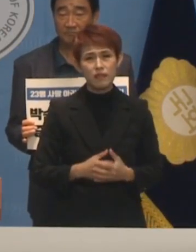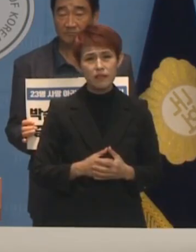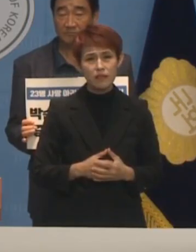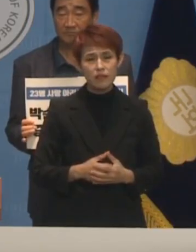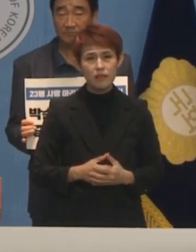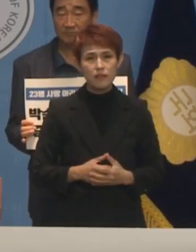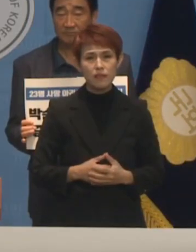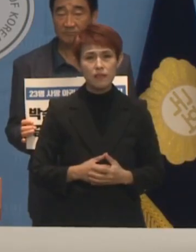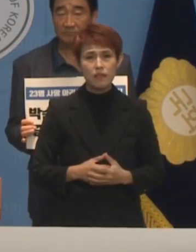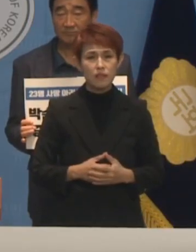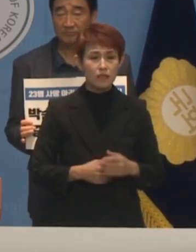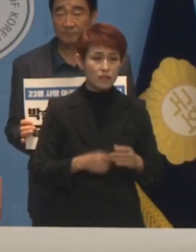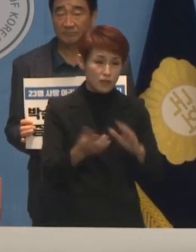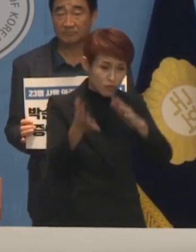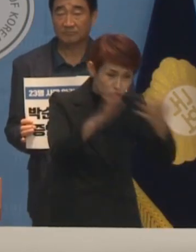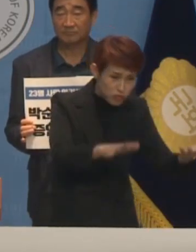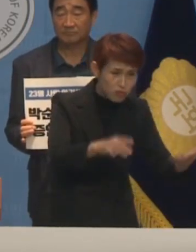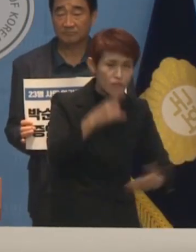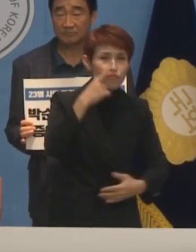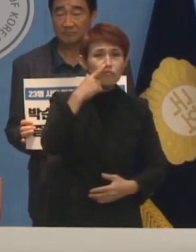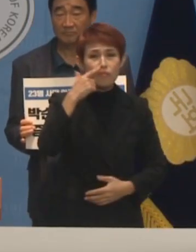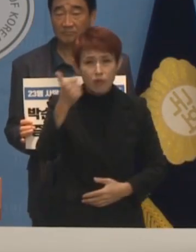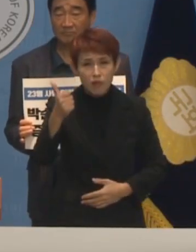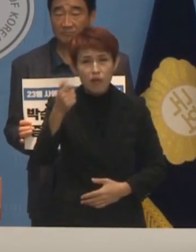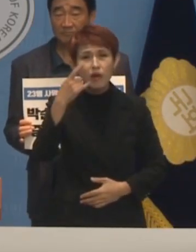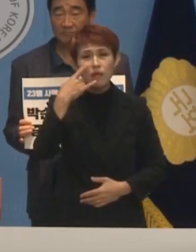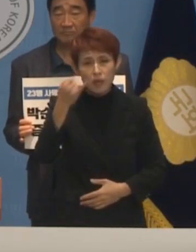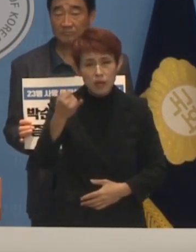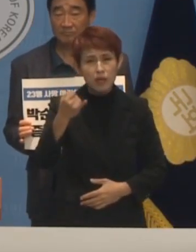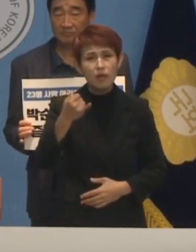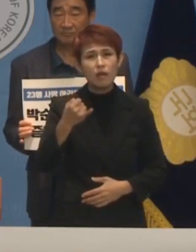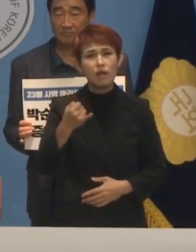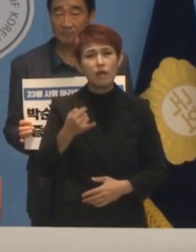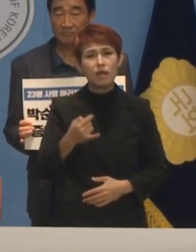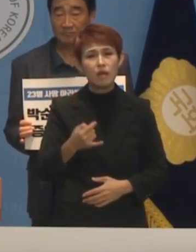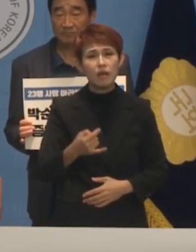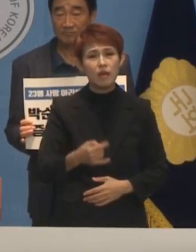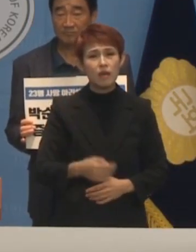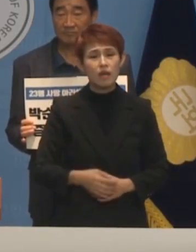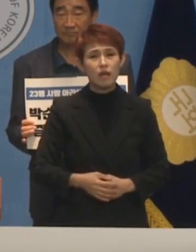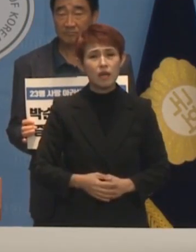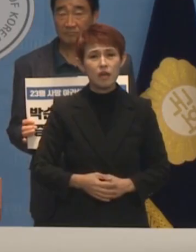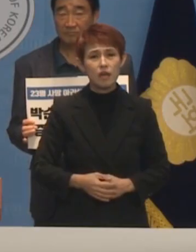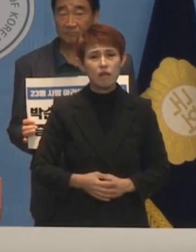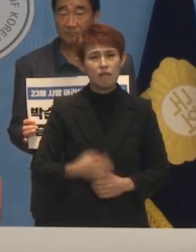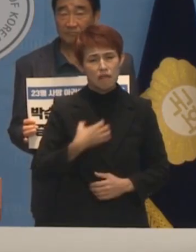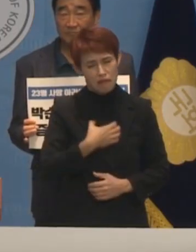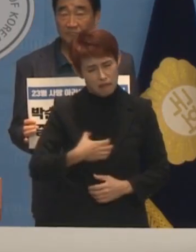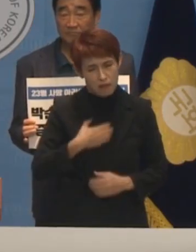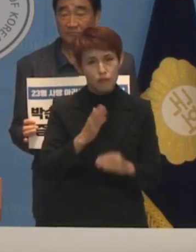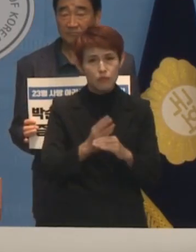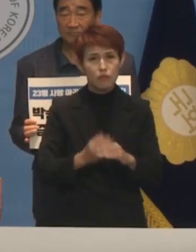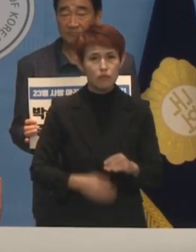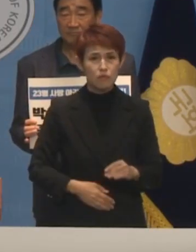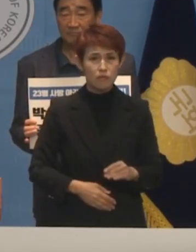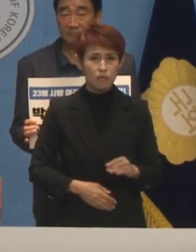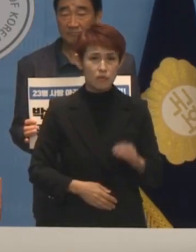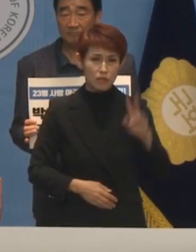자식들, 어린 부모들, 엄마들, 아들 이렇게 다 돌아갔습니다.